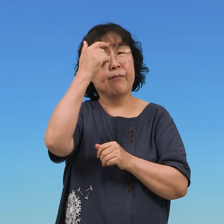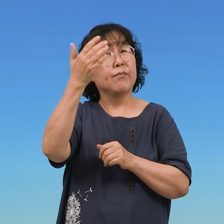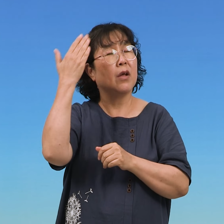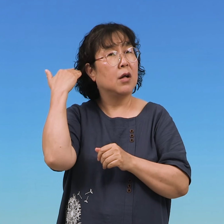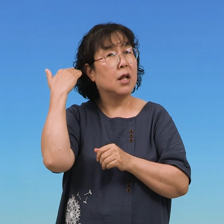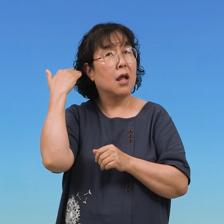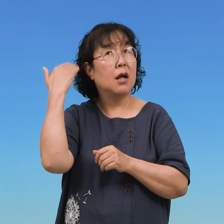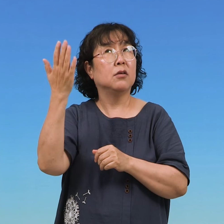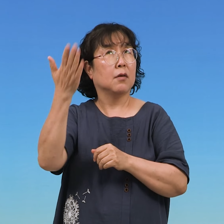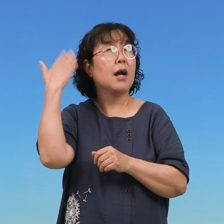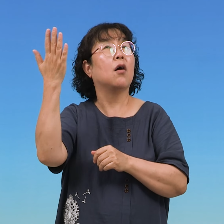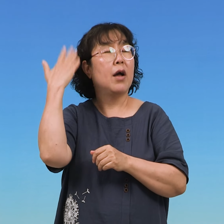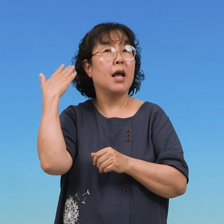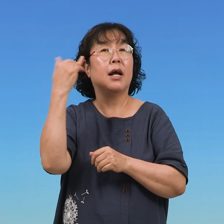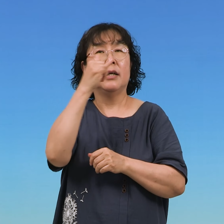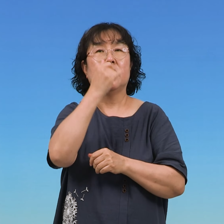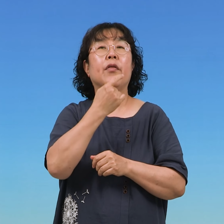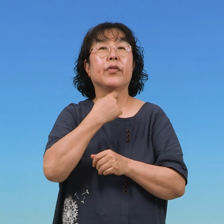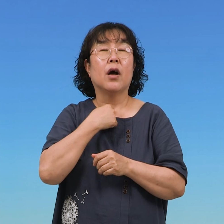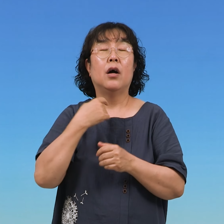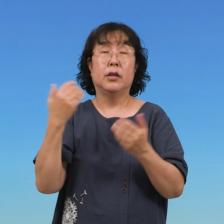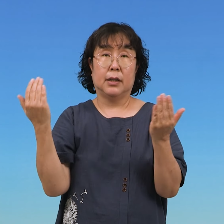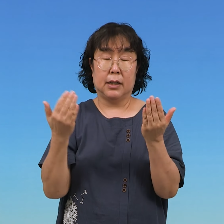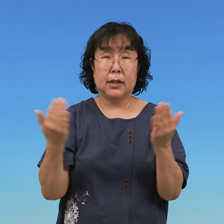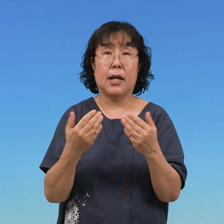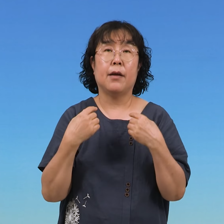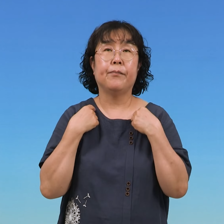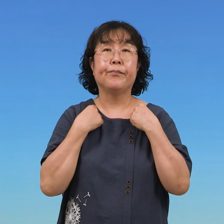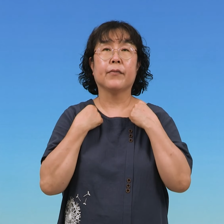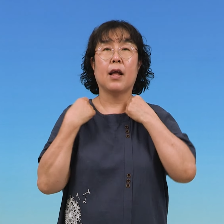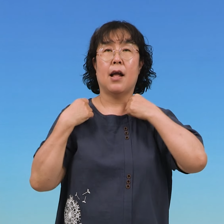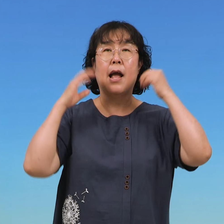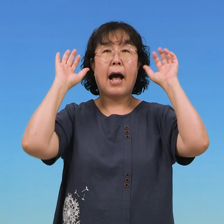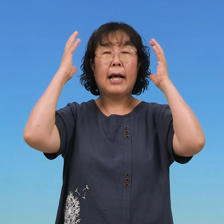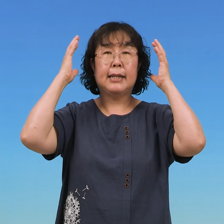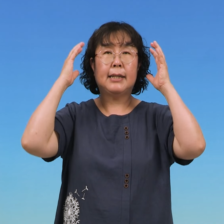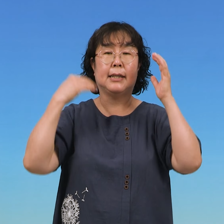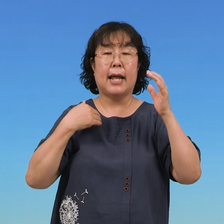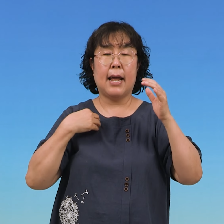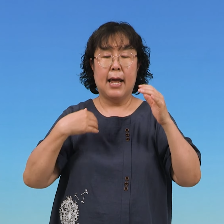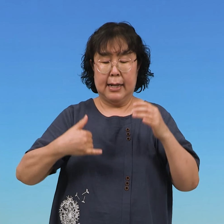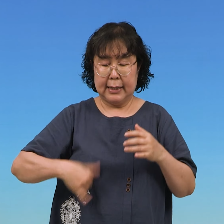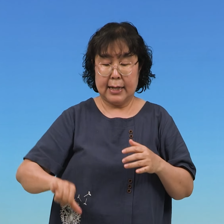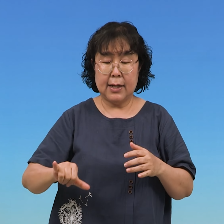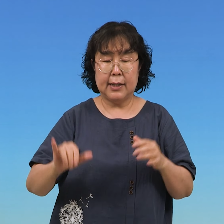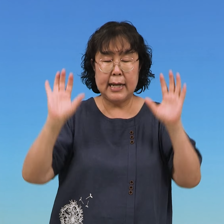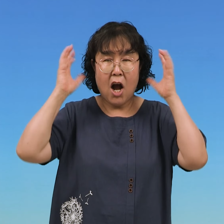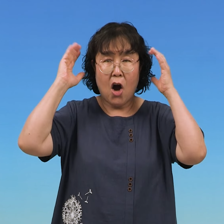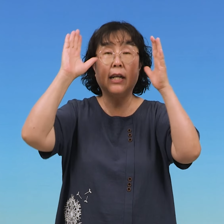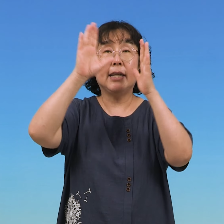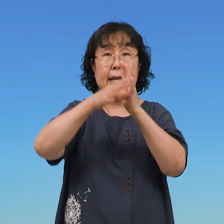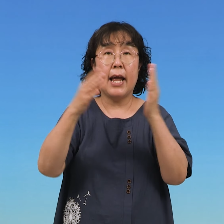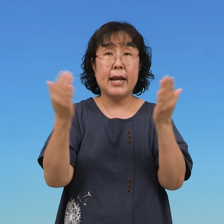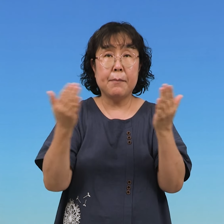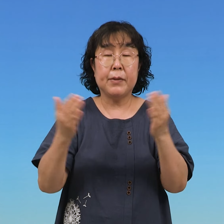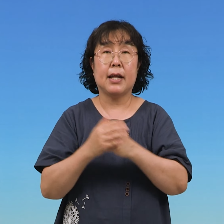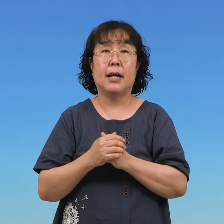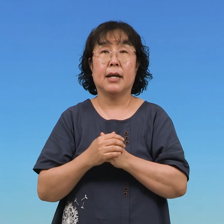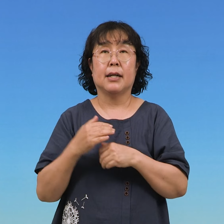예전에, 오래전에 있었던 일이에요. 우리 아이가 아주 어릴 때, 아이들이 어릴 때 일인데요, 그때는 제가